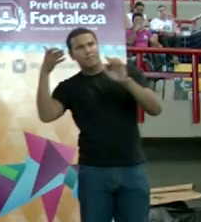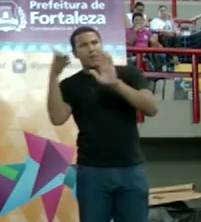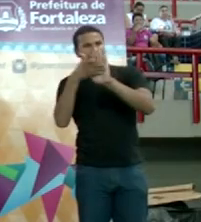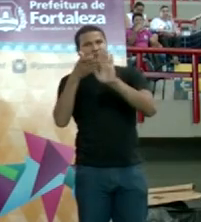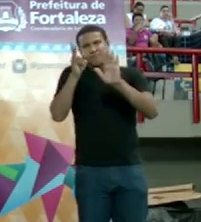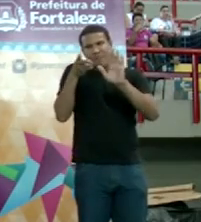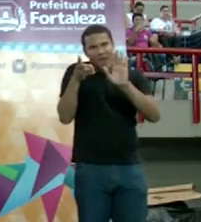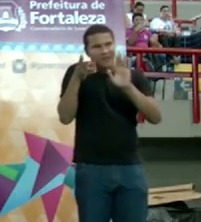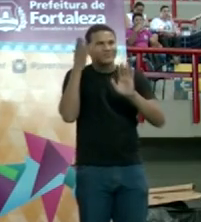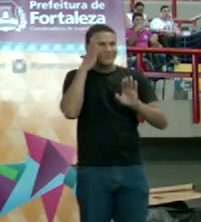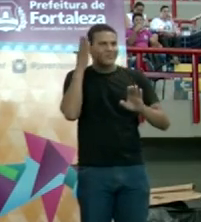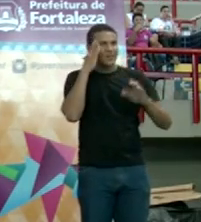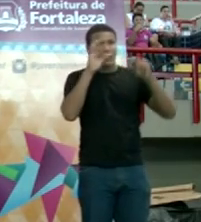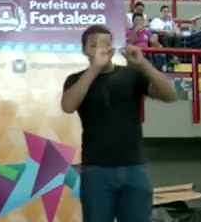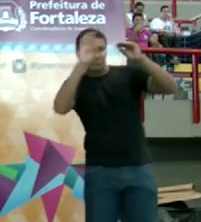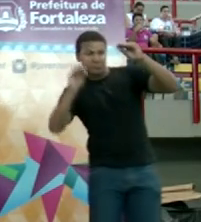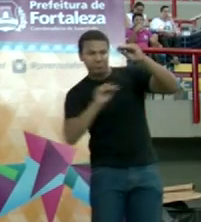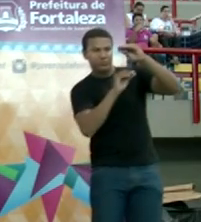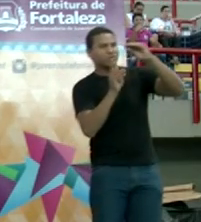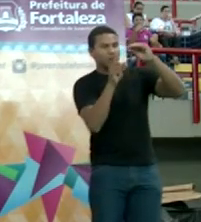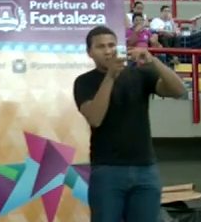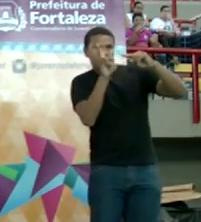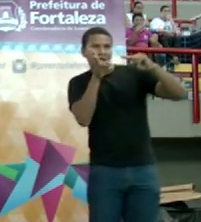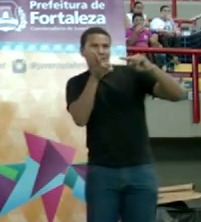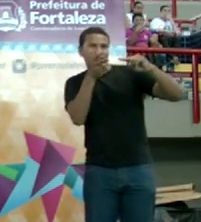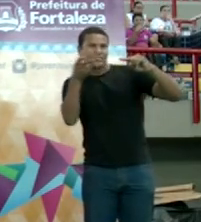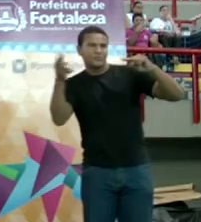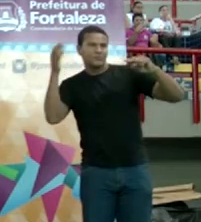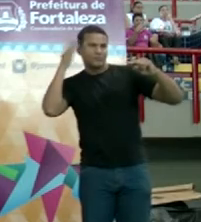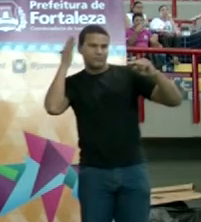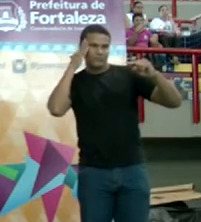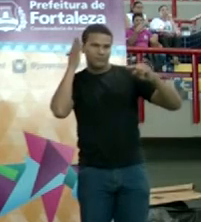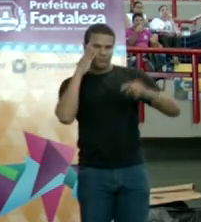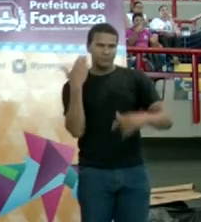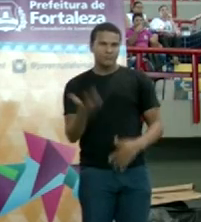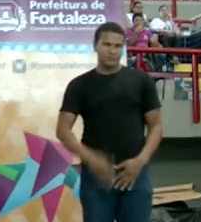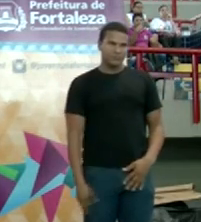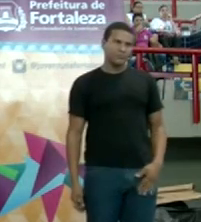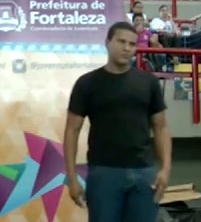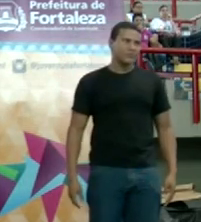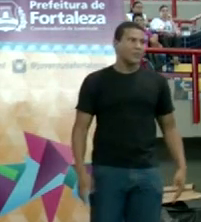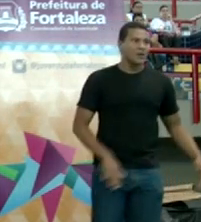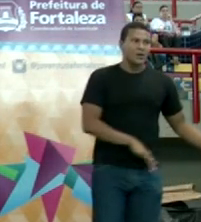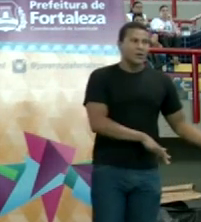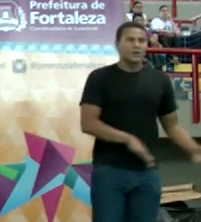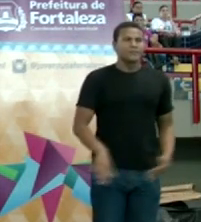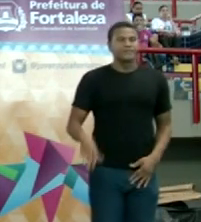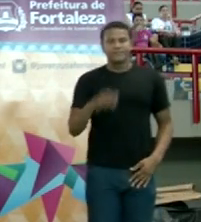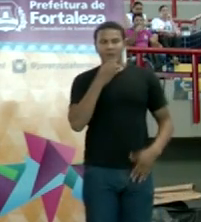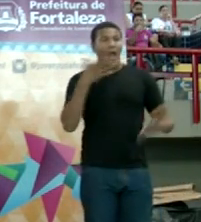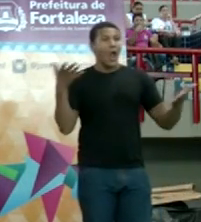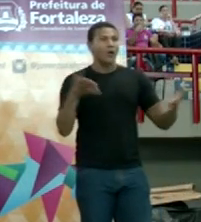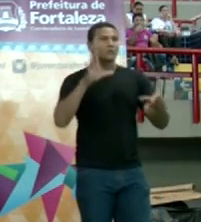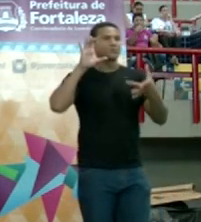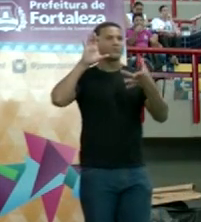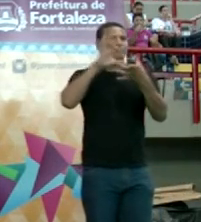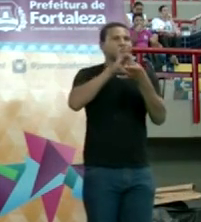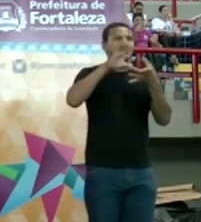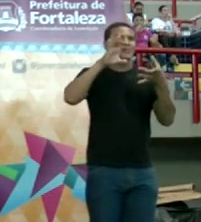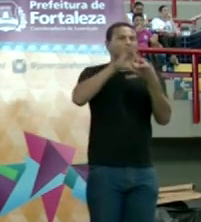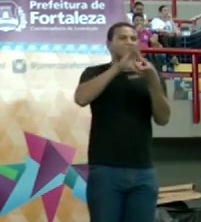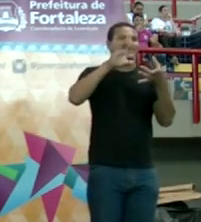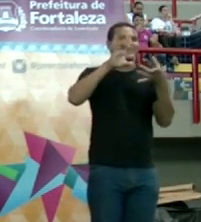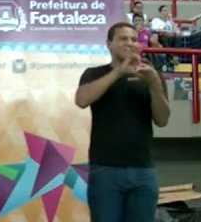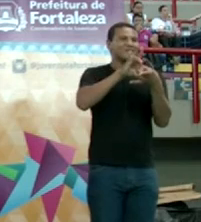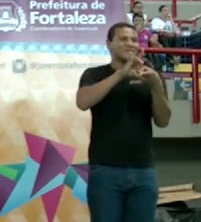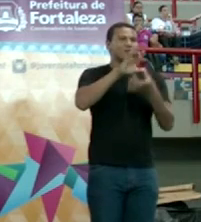certo? Então vamos para outro dado que nos interessa. Conector, que foi aquilo que eu